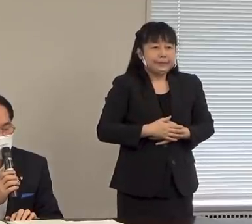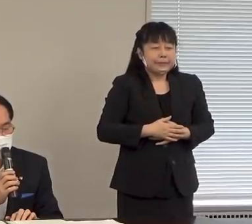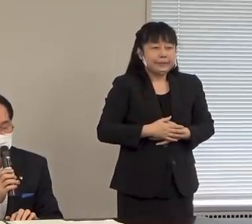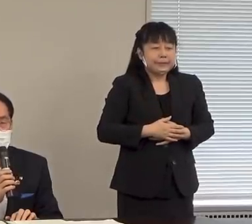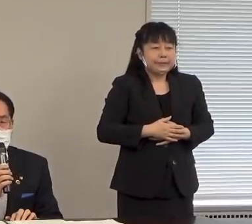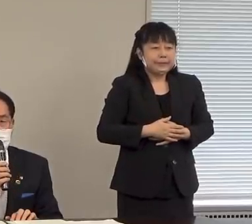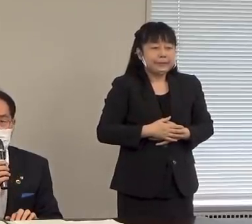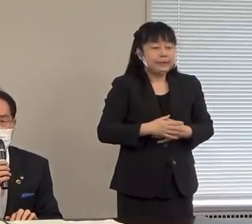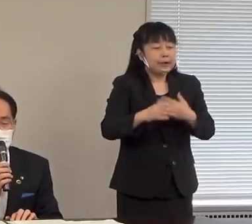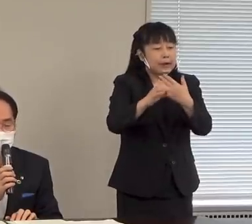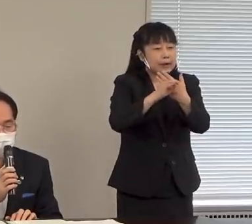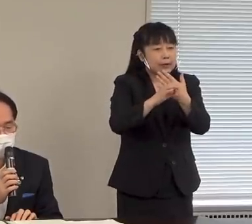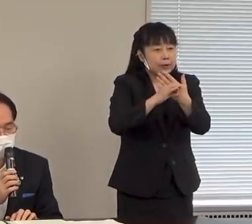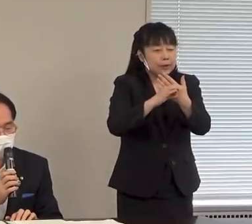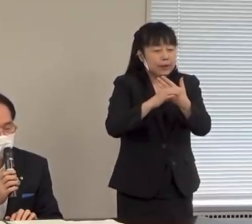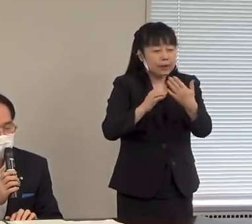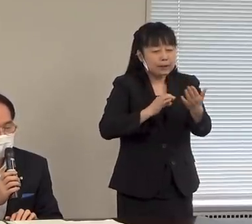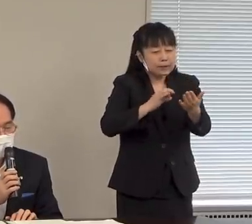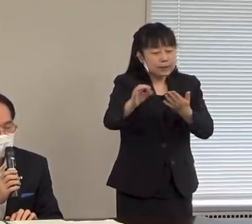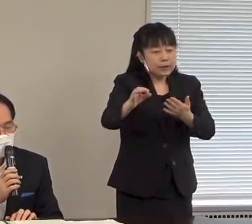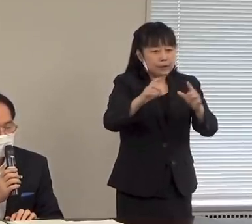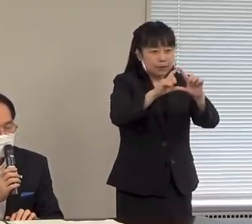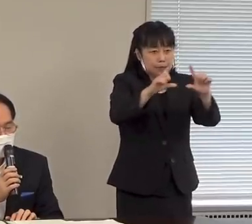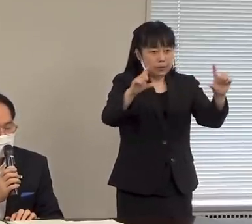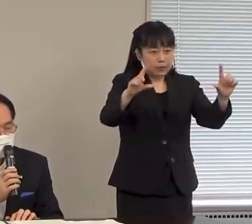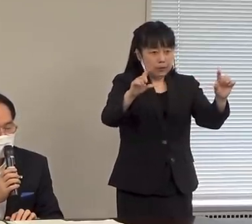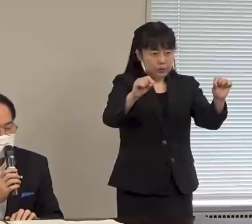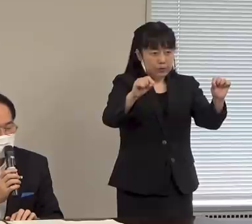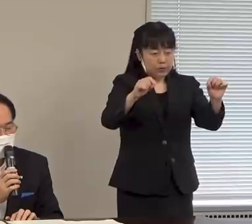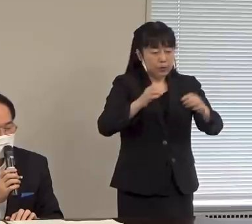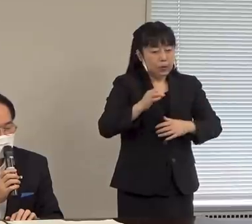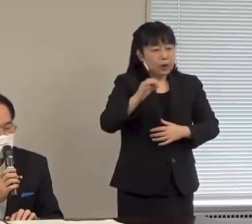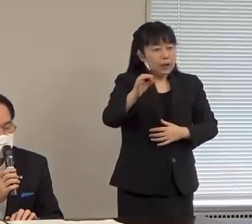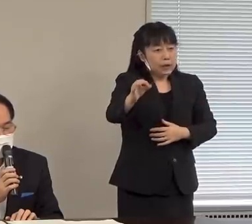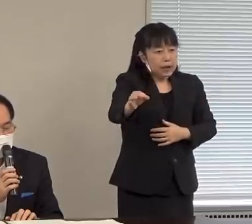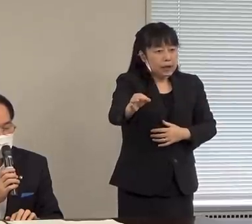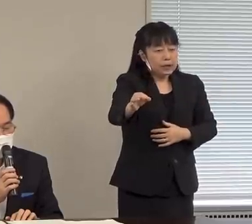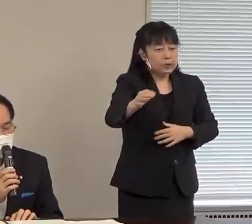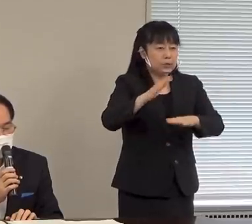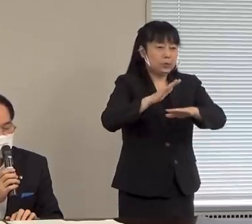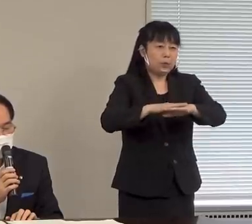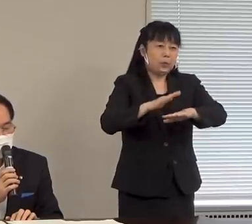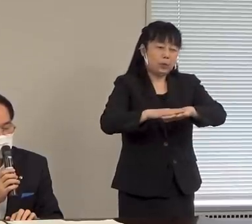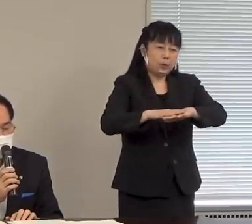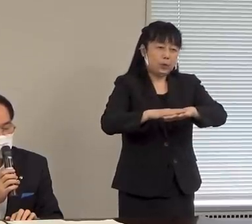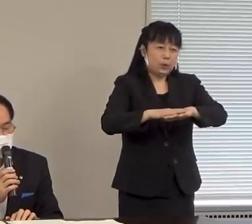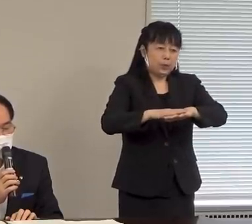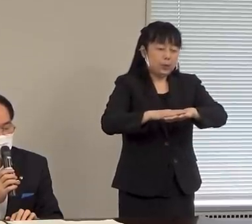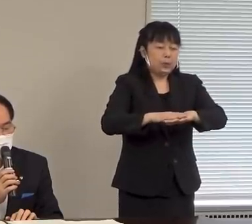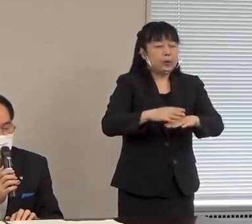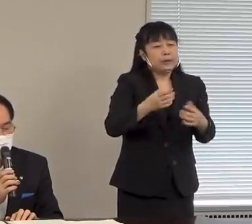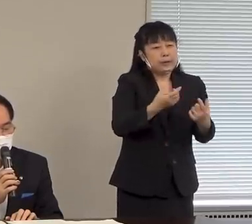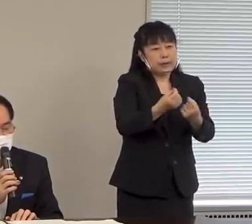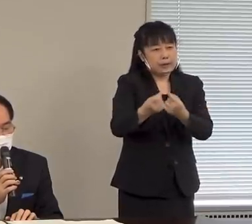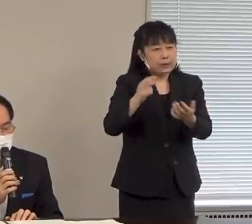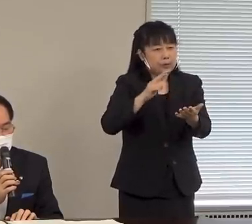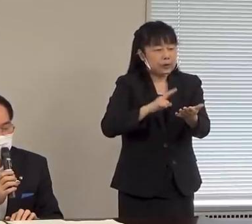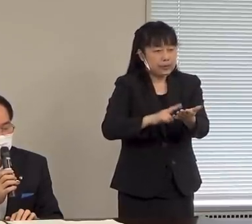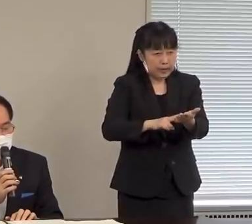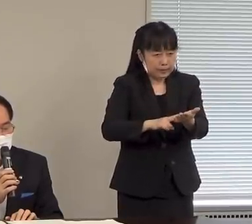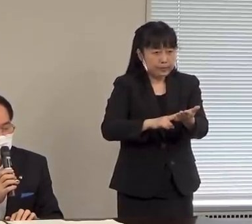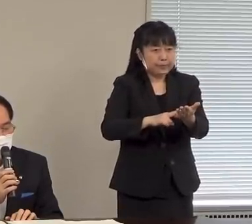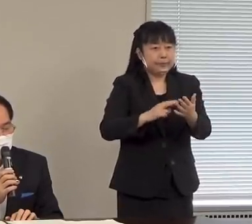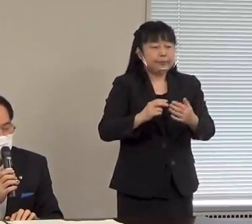し措置等をあらかじめ規定しておく。さらにイベントを開催する前にイベント参加者に厚労省